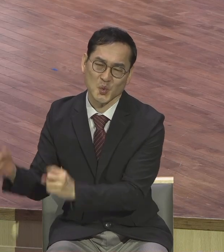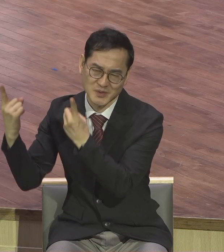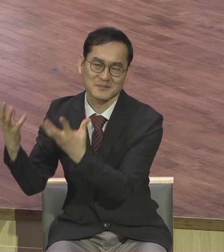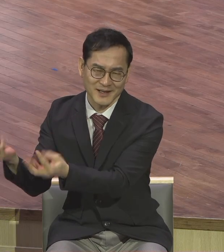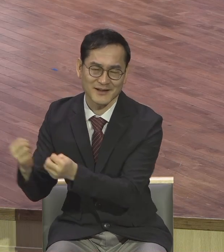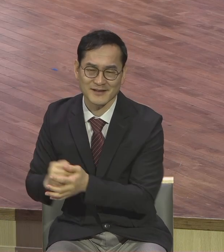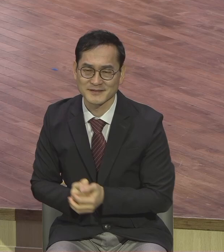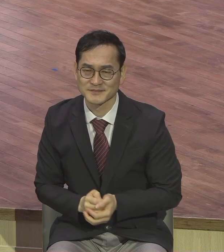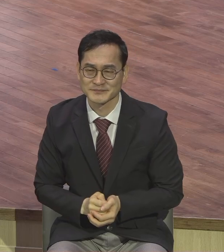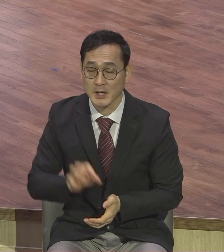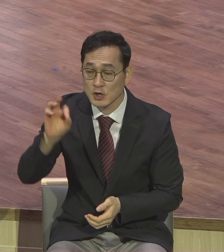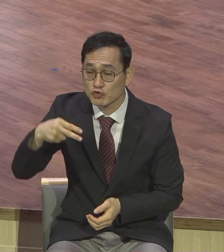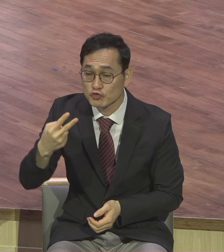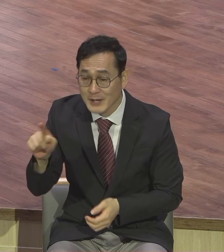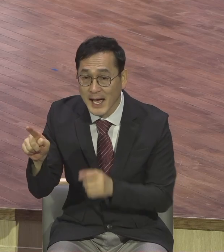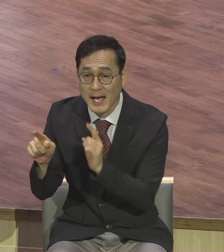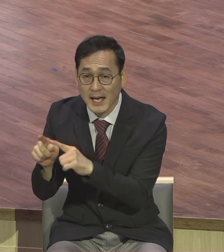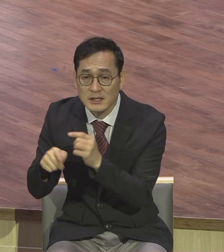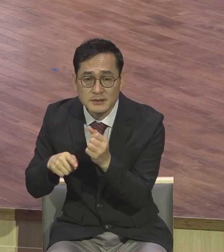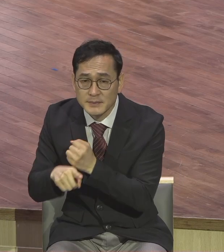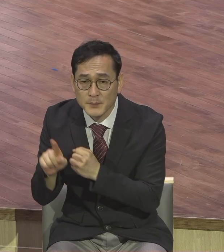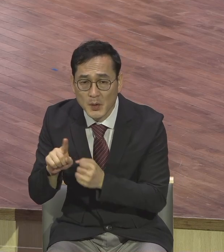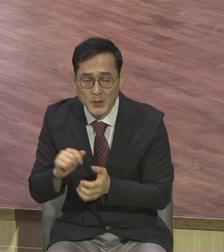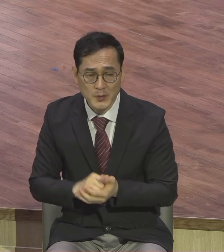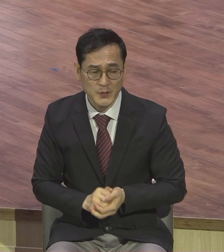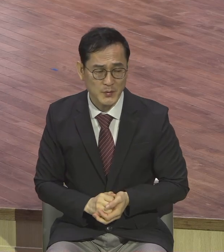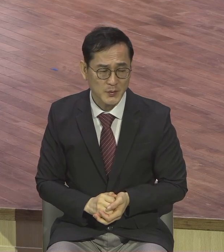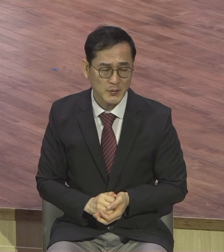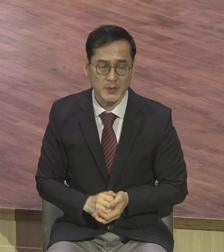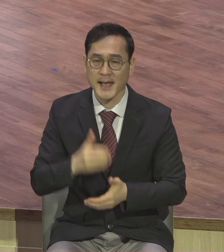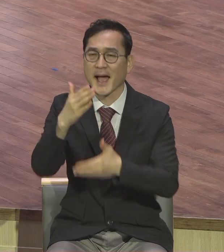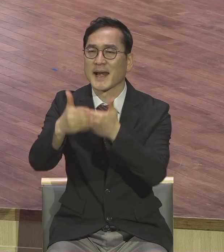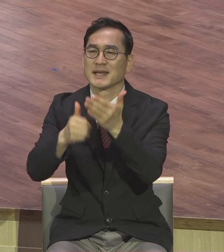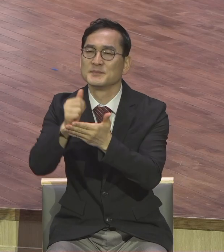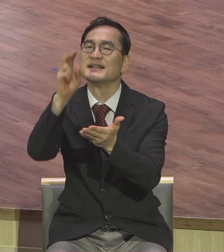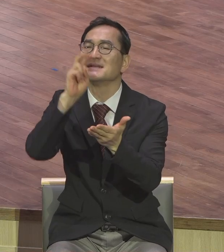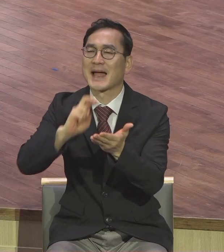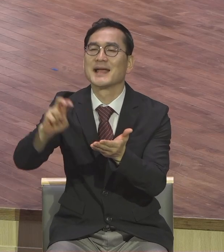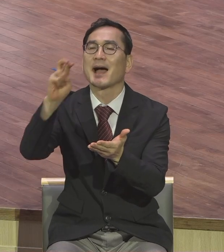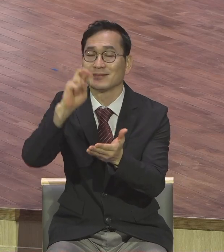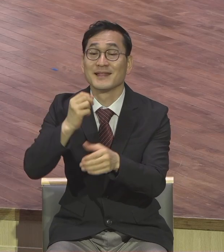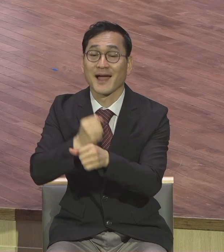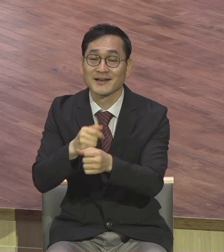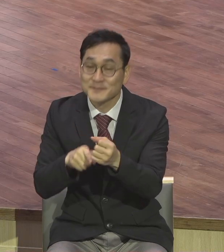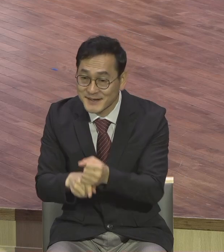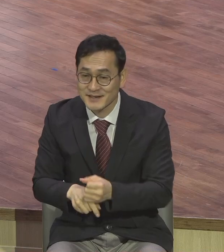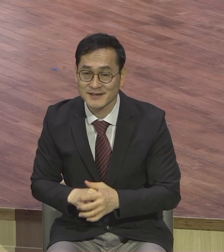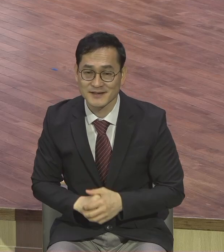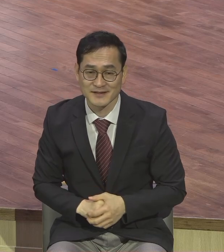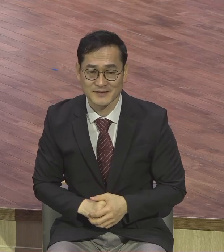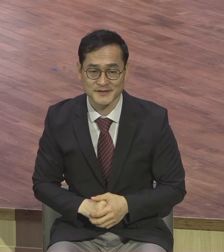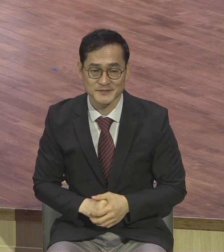유다라고 하는 이름의 뜻은 참 좋은 거예요. 유다는 하나님을 찬양하다라는 뜻이에요.